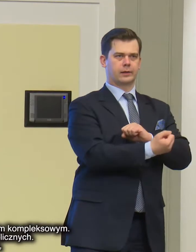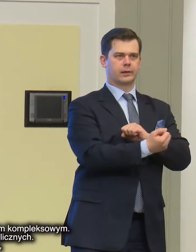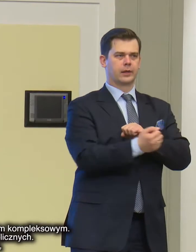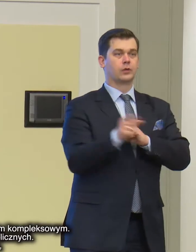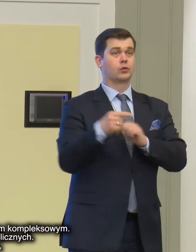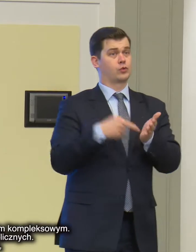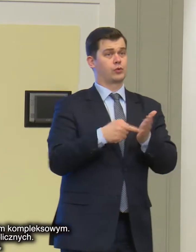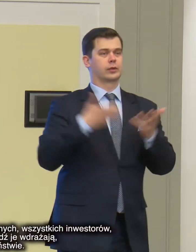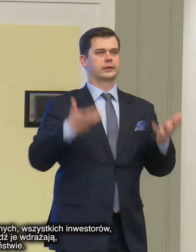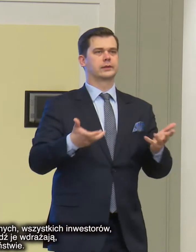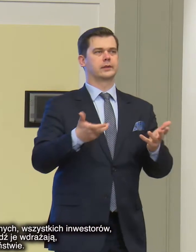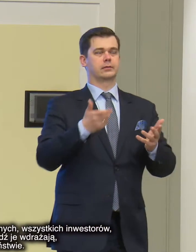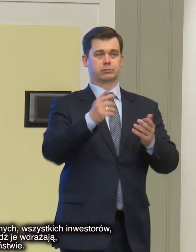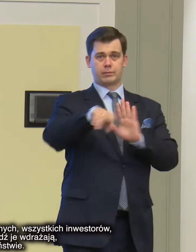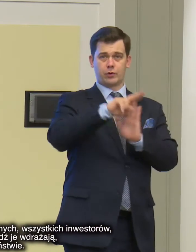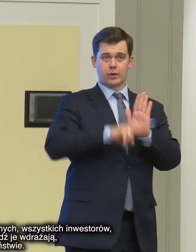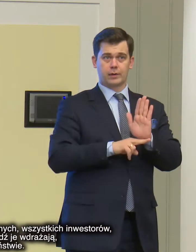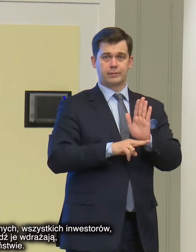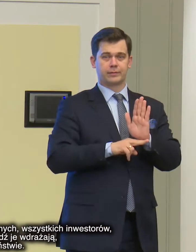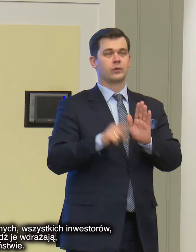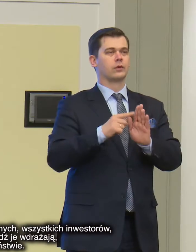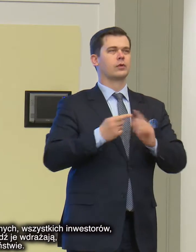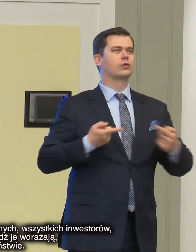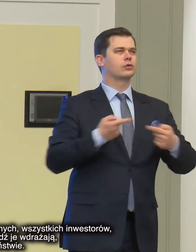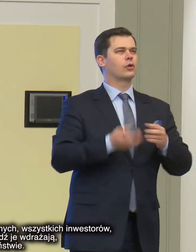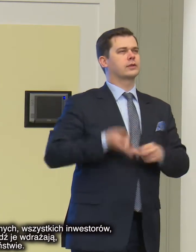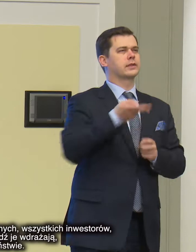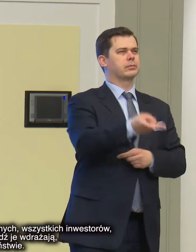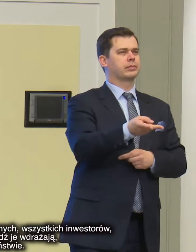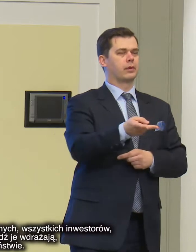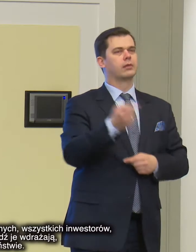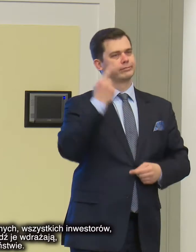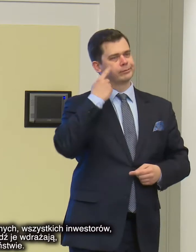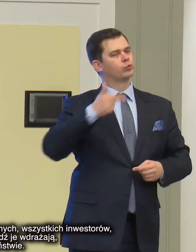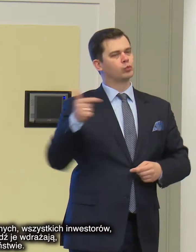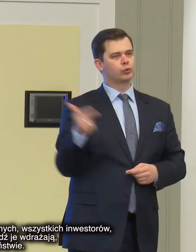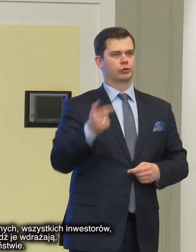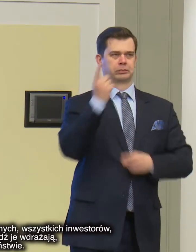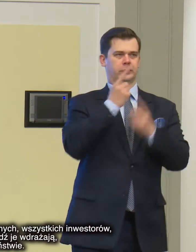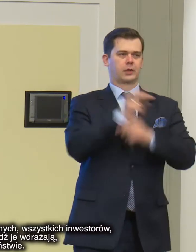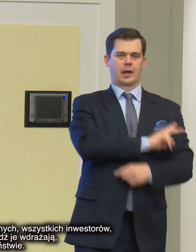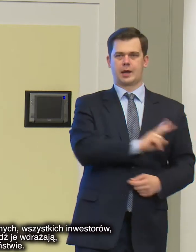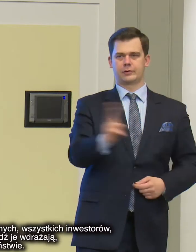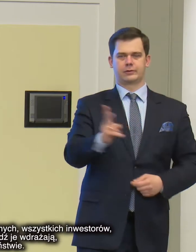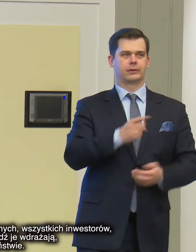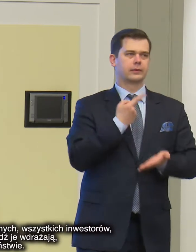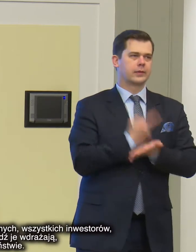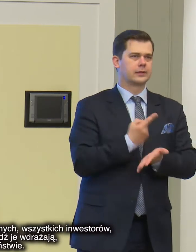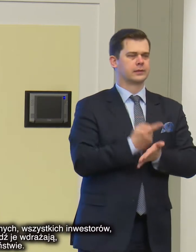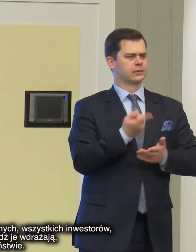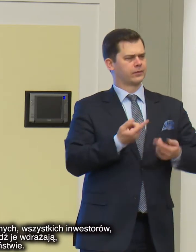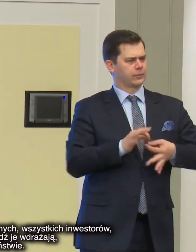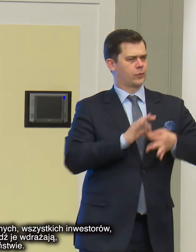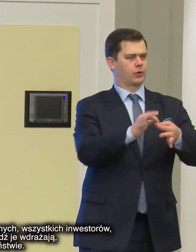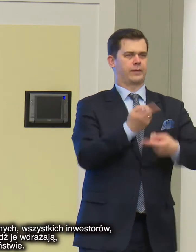realizacji tego programu myślenie o dostępności stało się częścią myślenia wszystkich decydentów publicznych,